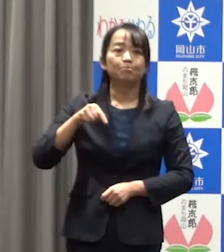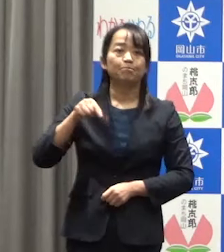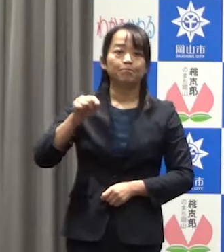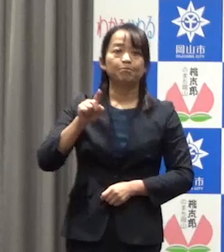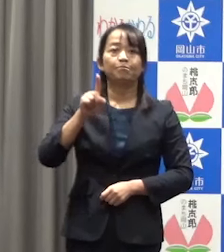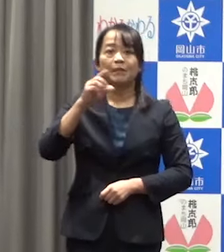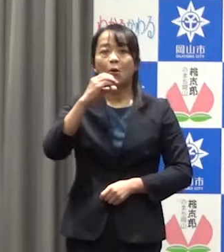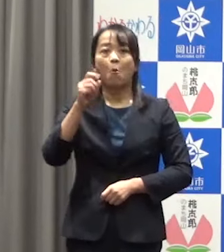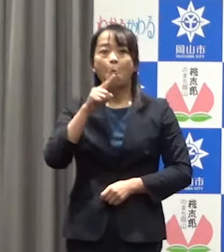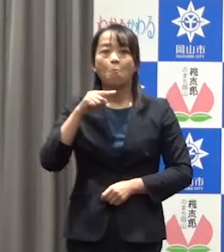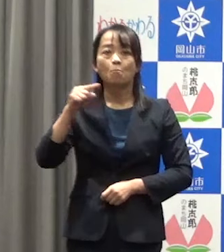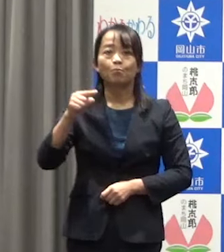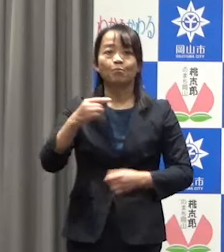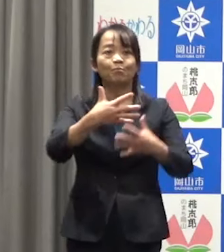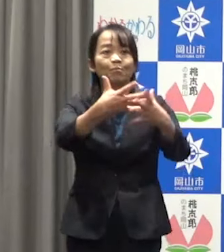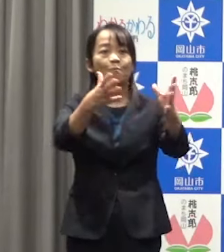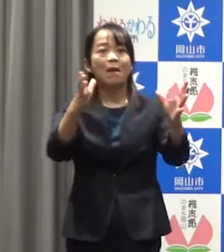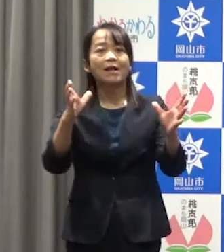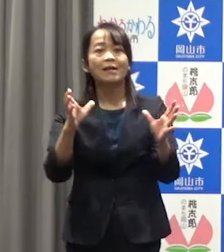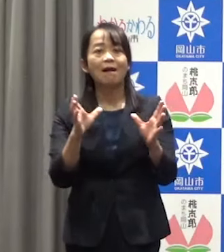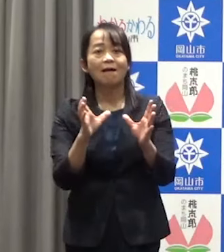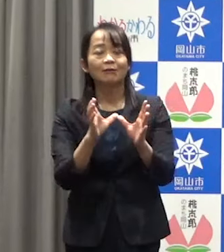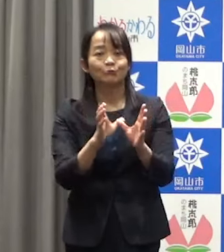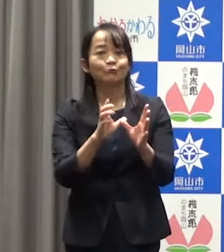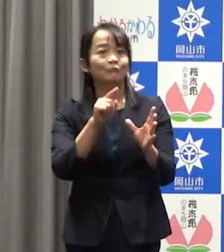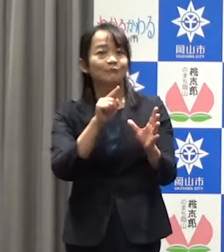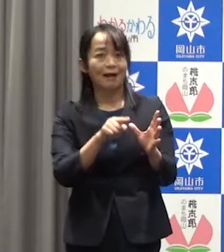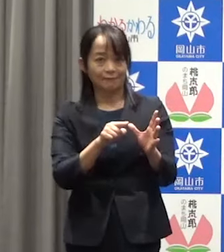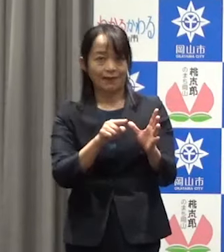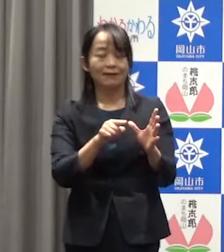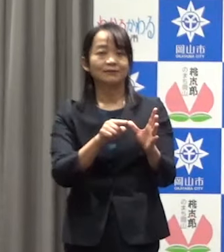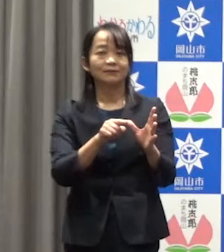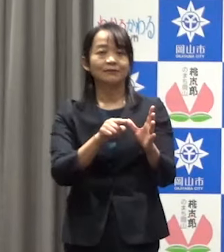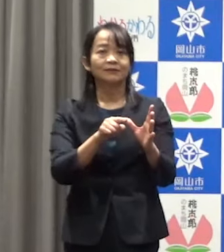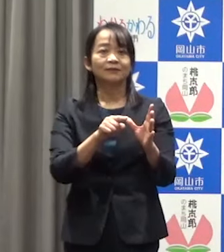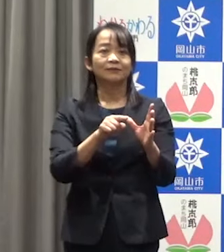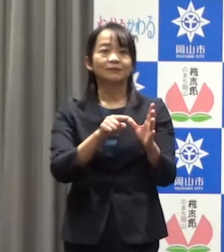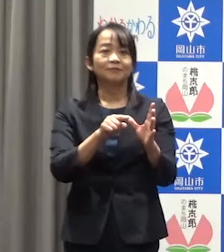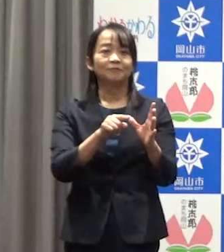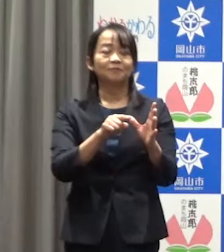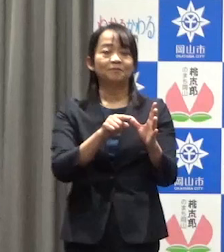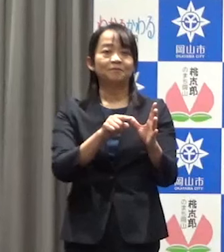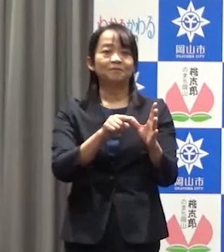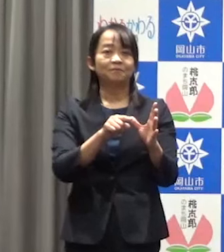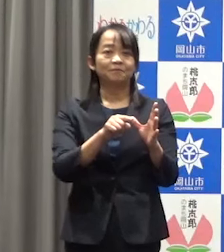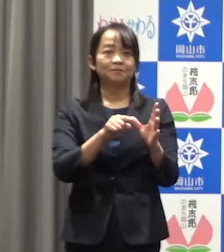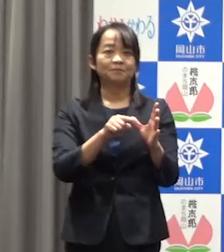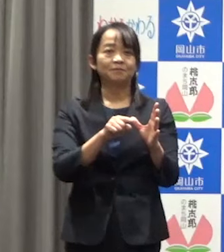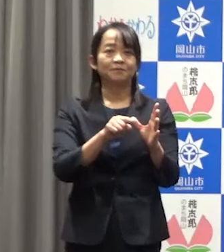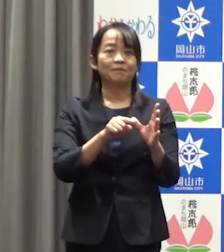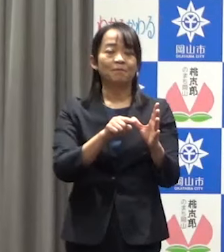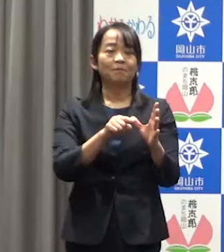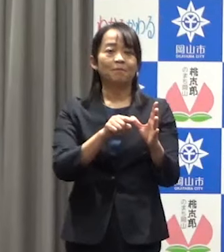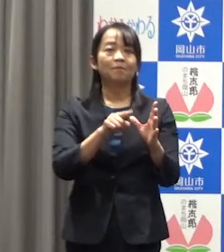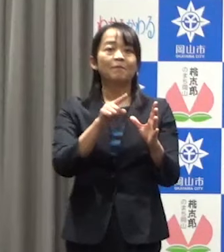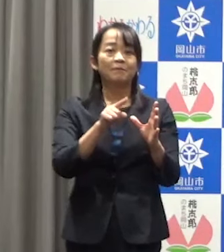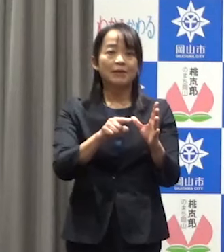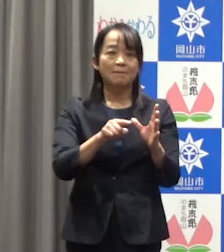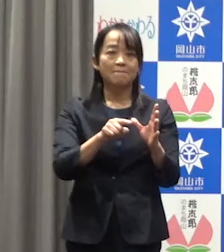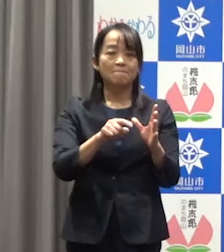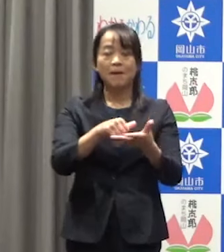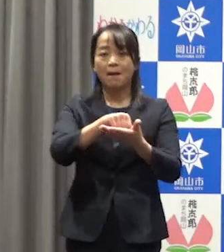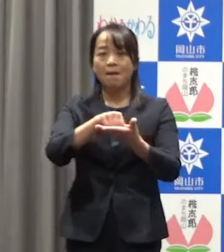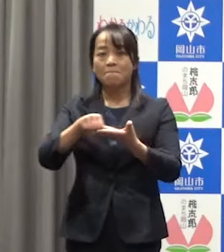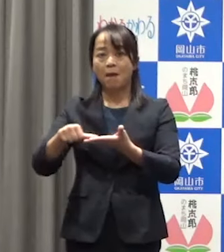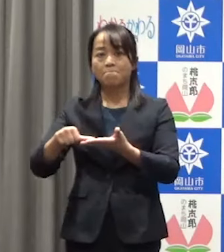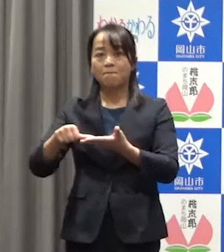OECD チャンピオンメイヤーズ for inclusive growth initiative にメンバーとして